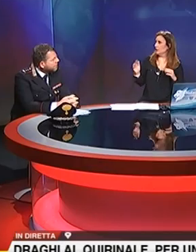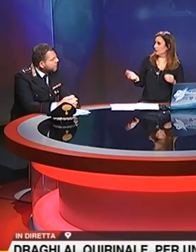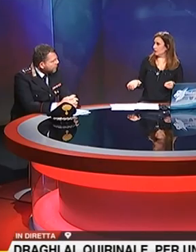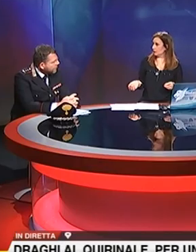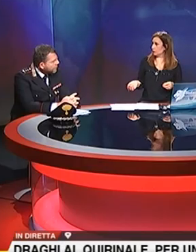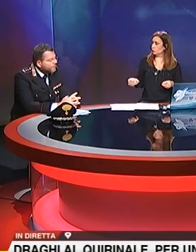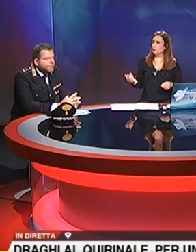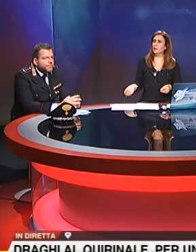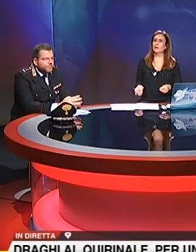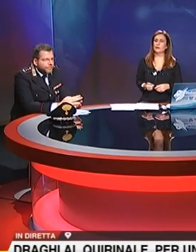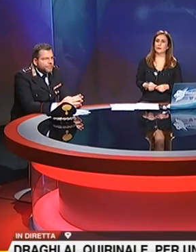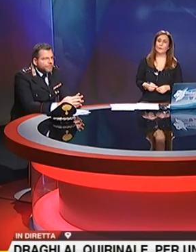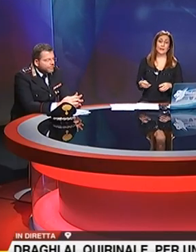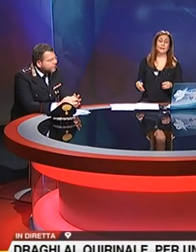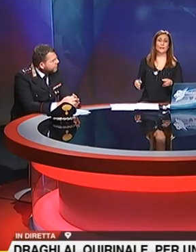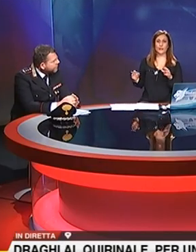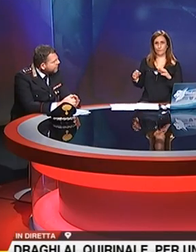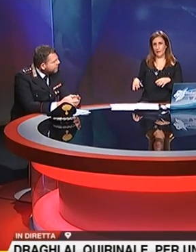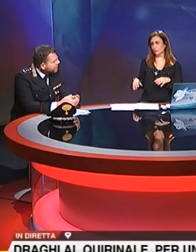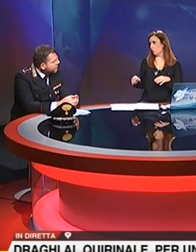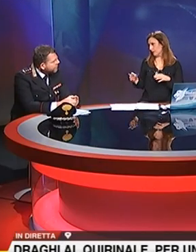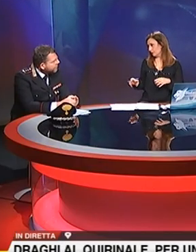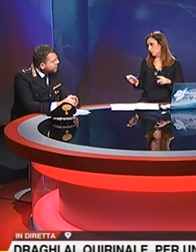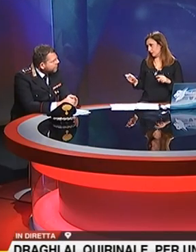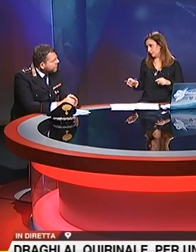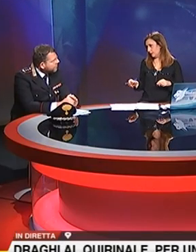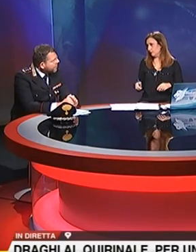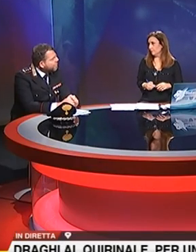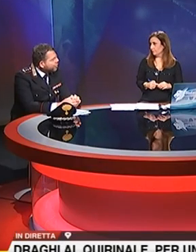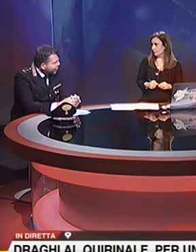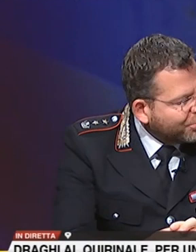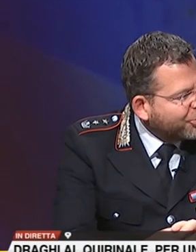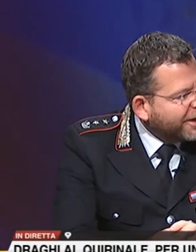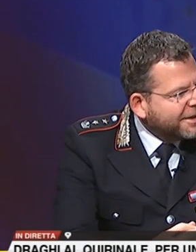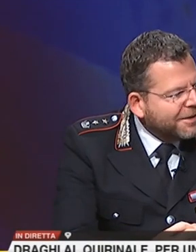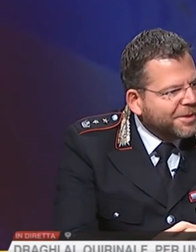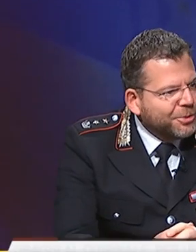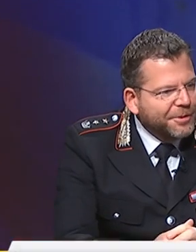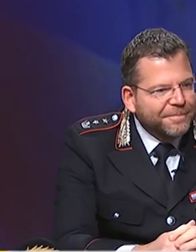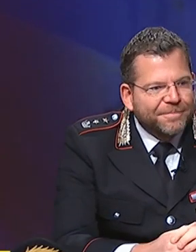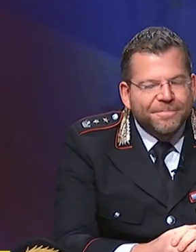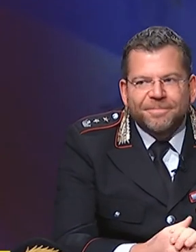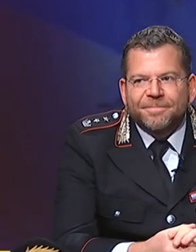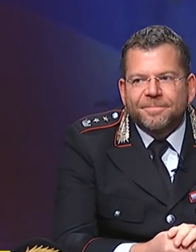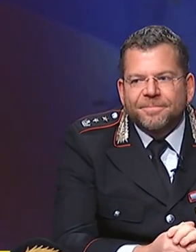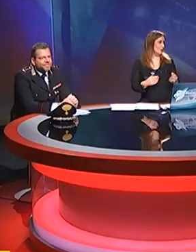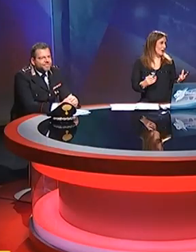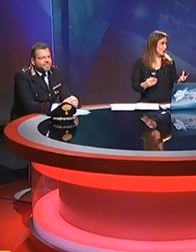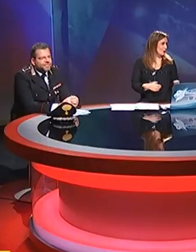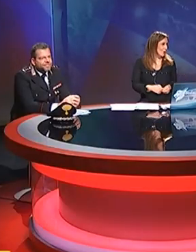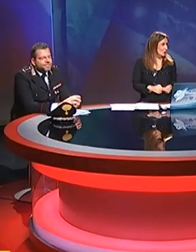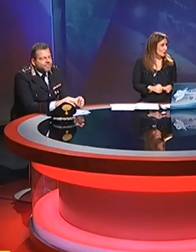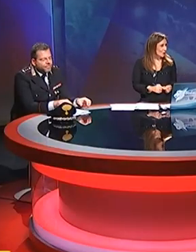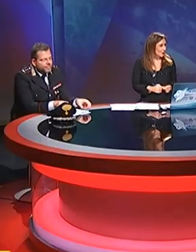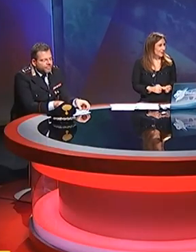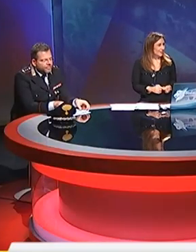colonnello Marco Turrini, comandante del reparto operativo dei Carabinieri. Buongiorno, buongiorno a lei telespettatori. E lo abbiamo